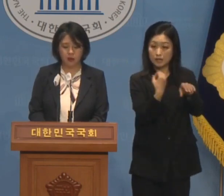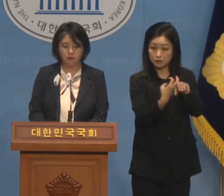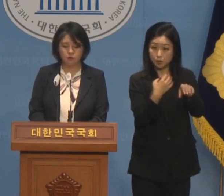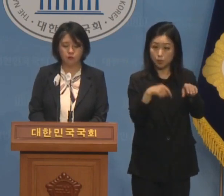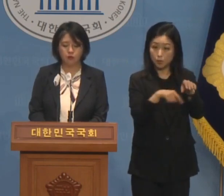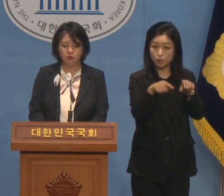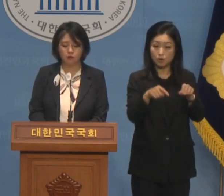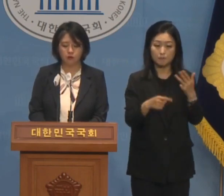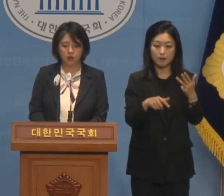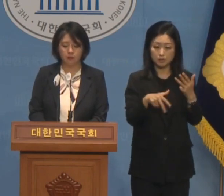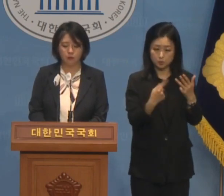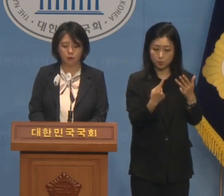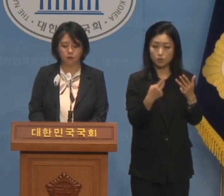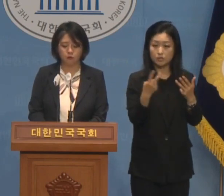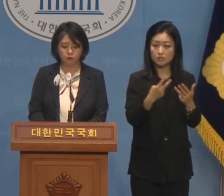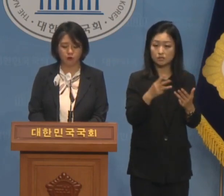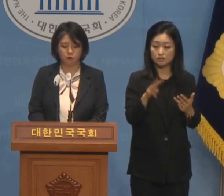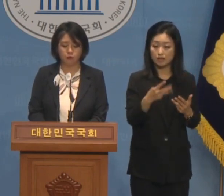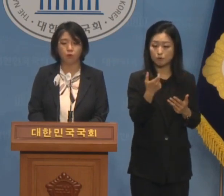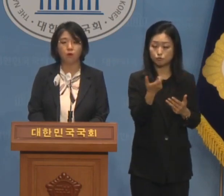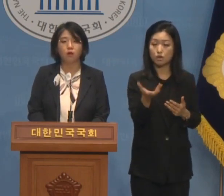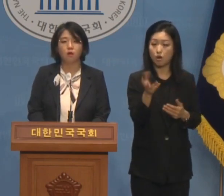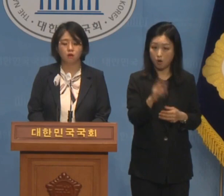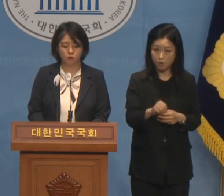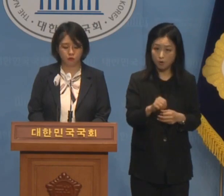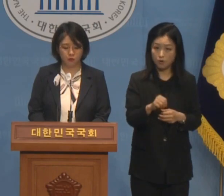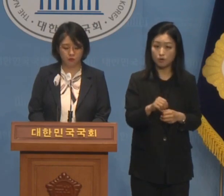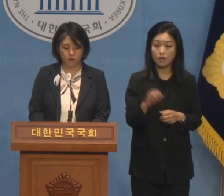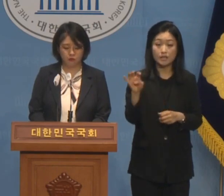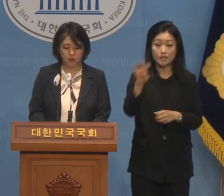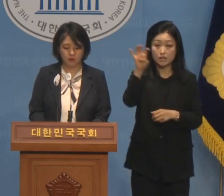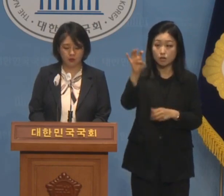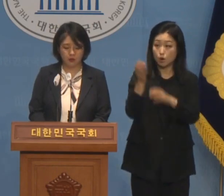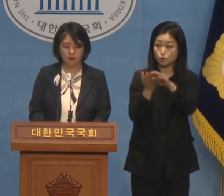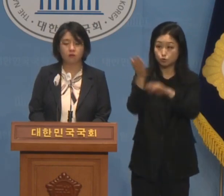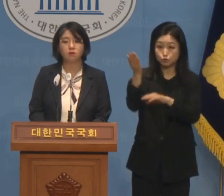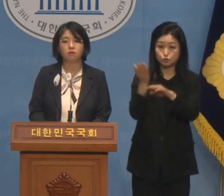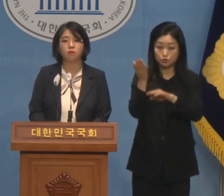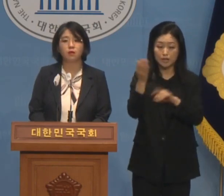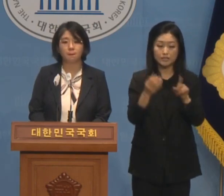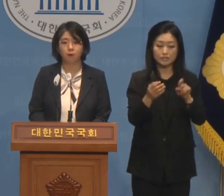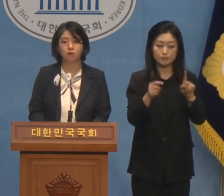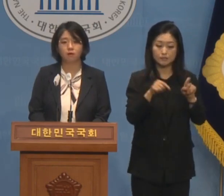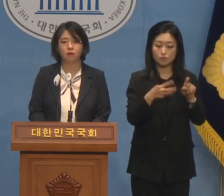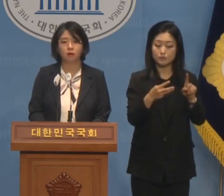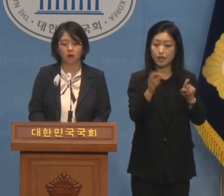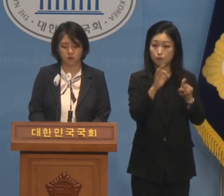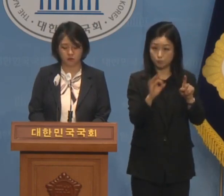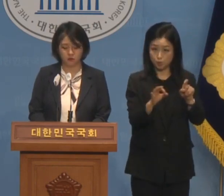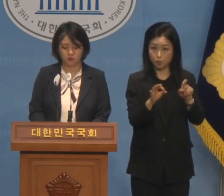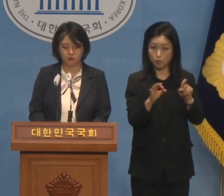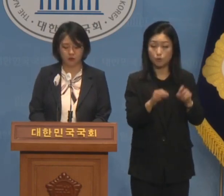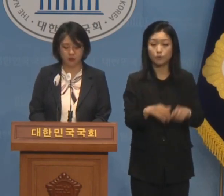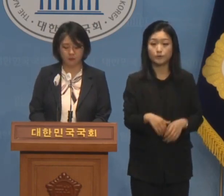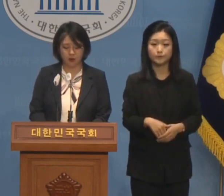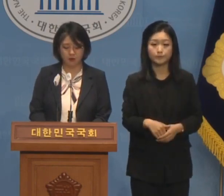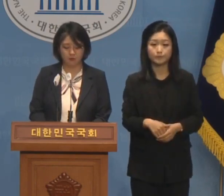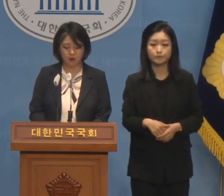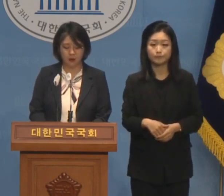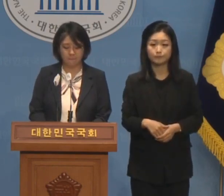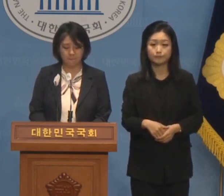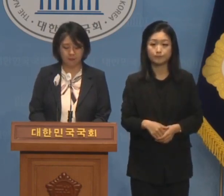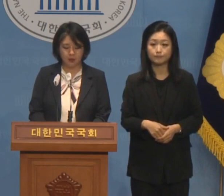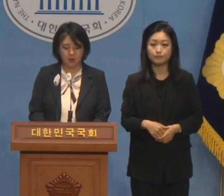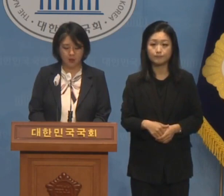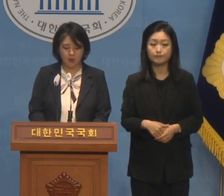부담액은 8조 2,456억으로 EU 총 수출 예상액의 11.3%에 달할 것으로 분석한 바가